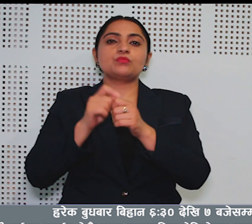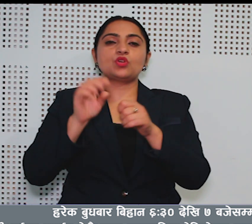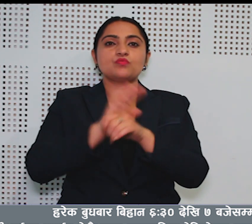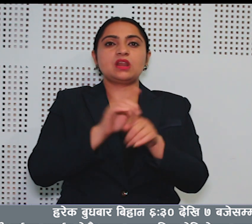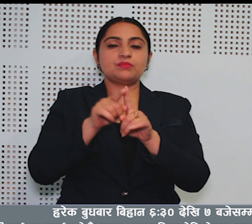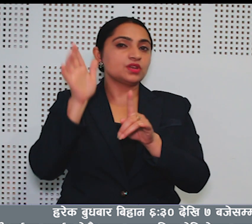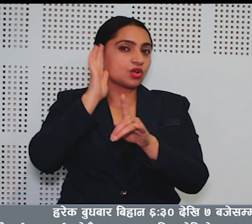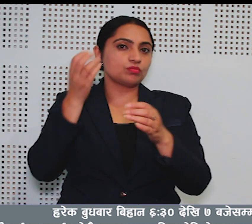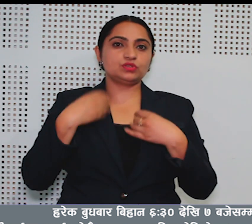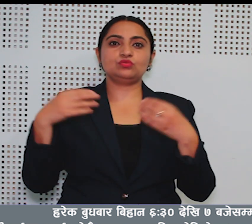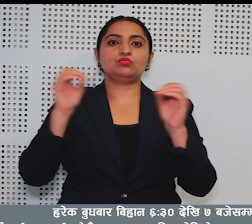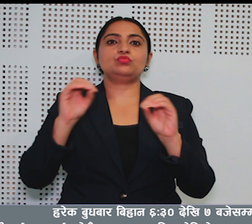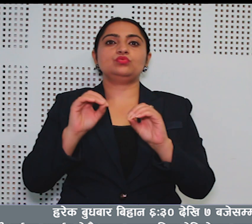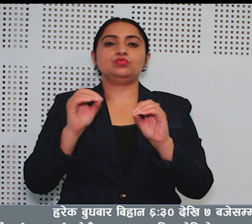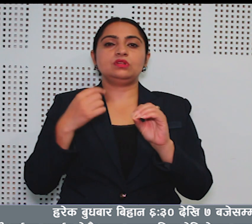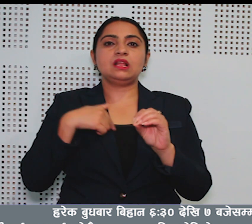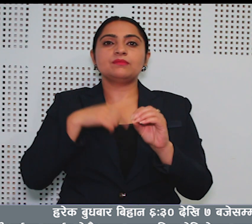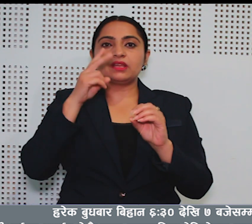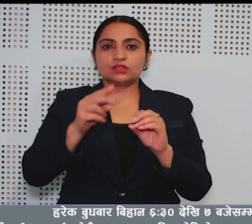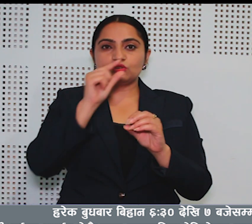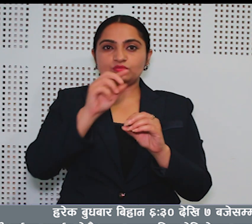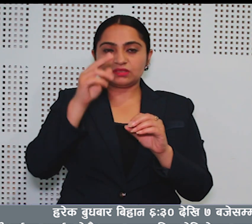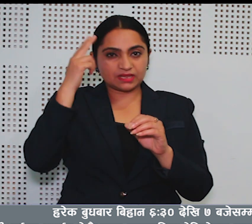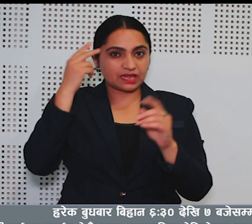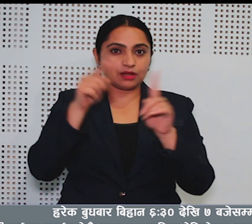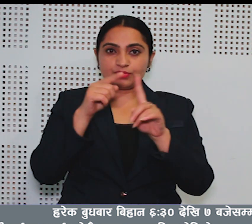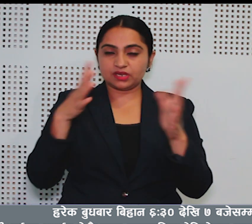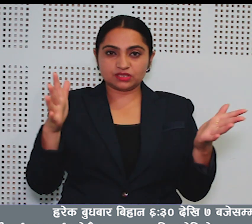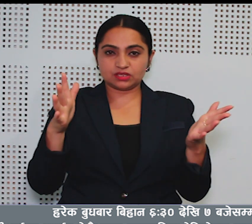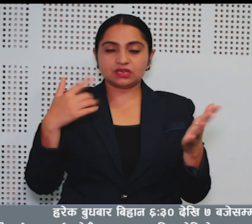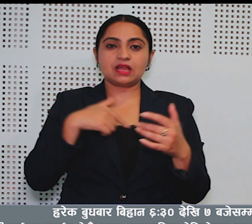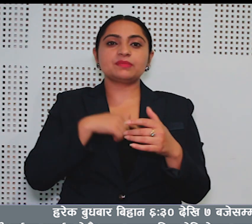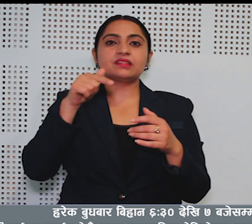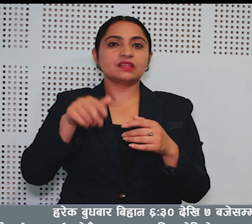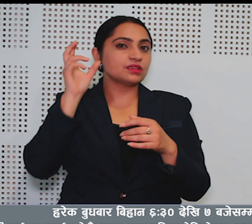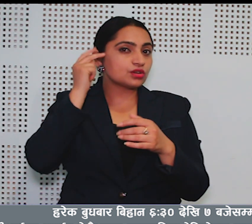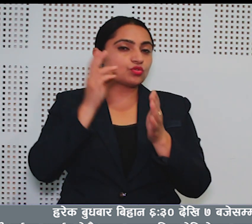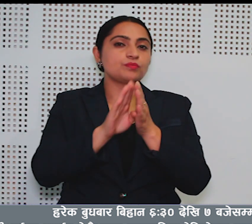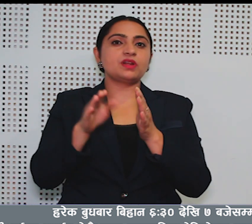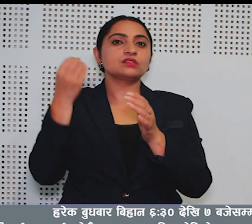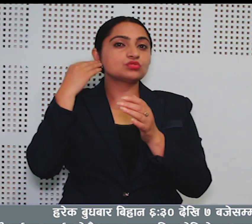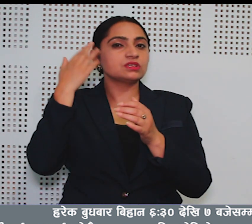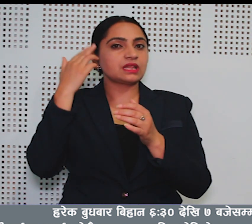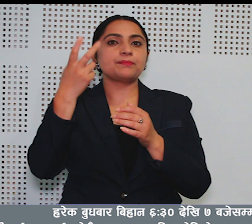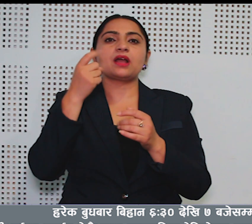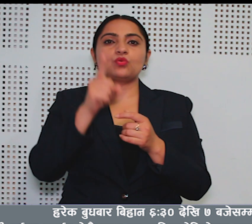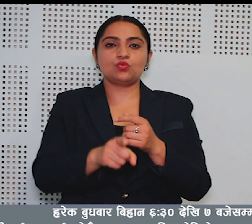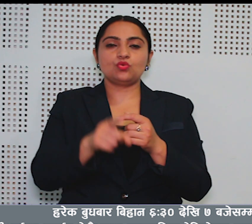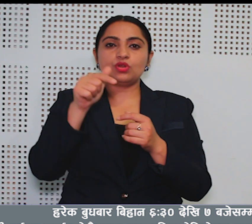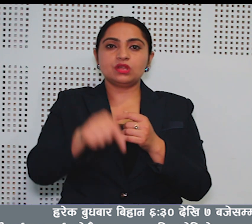छैन र हामीलाई यसमा त्यसको बारेमा थाहा पनि छैन। हामीले भने यही रेडियोबाट सुनेर नै थाहा पाएका हौँ र रेडियो बाहेक हाम्रो अरू